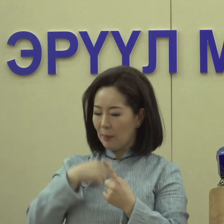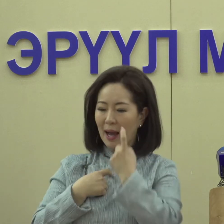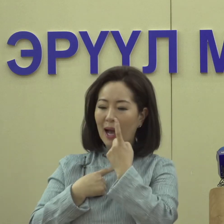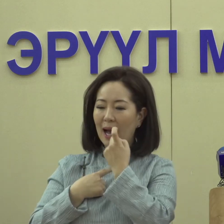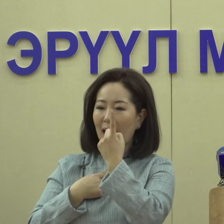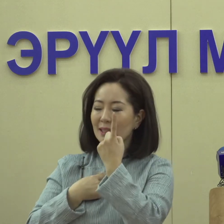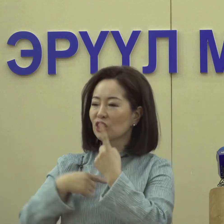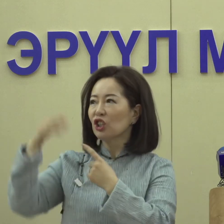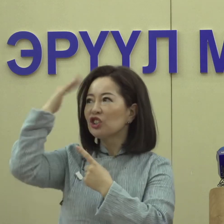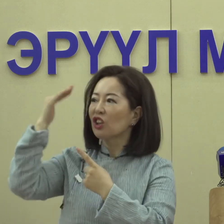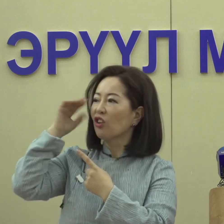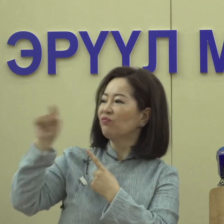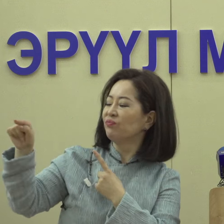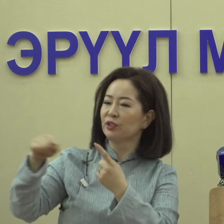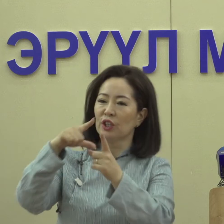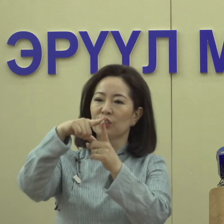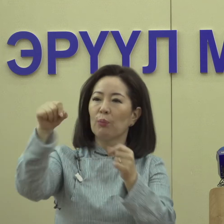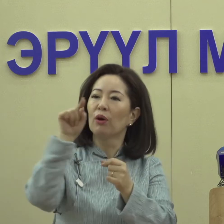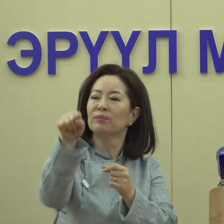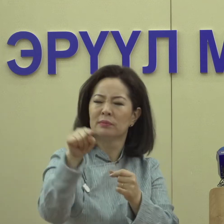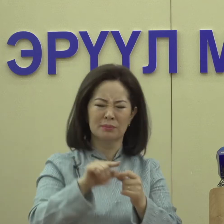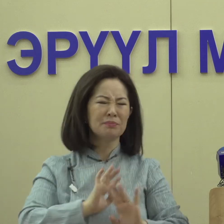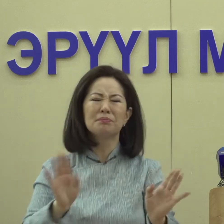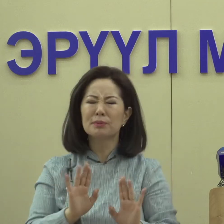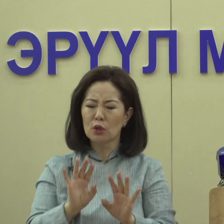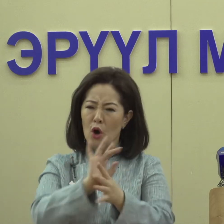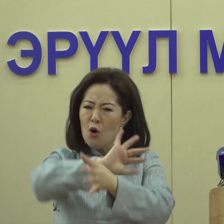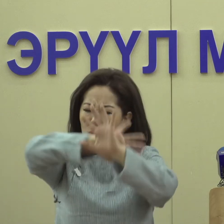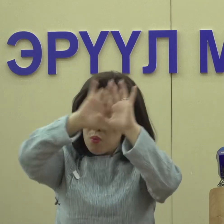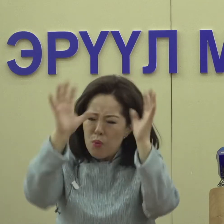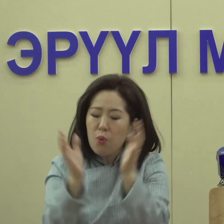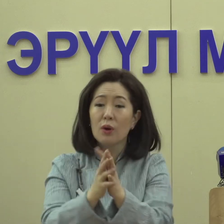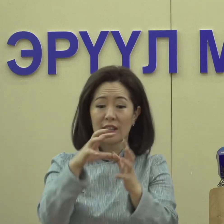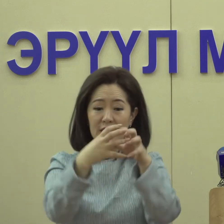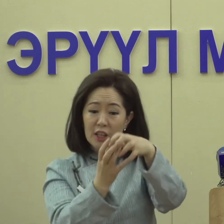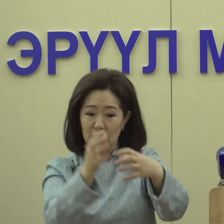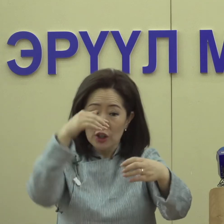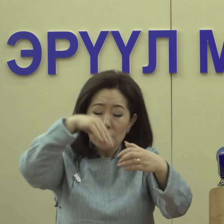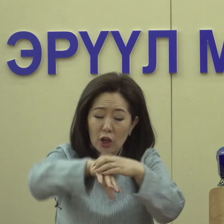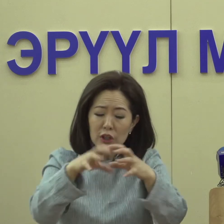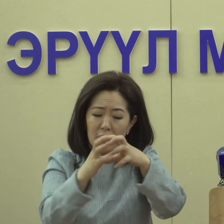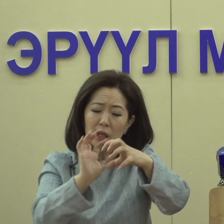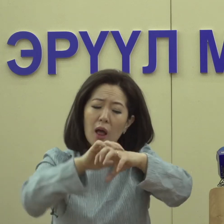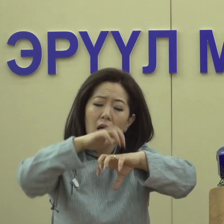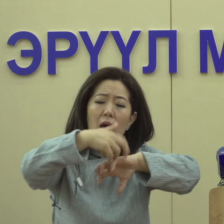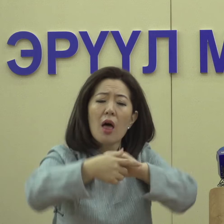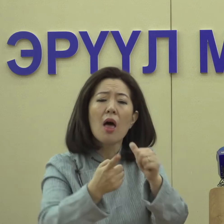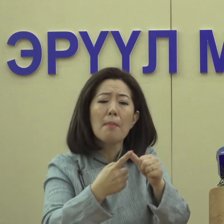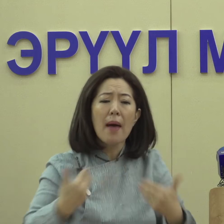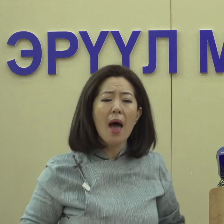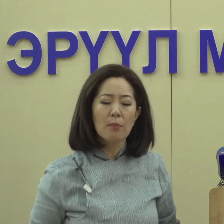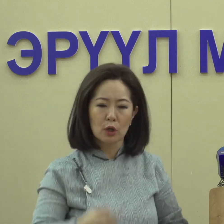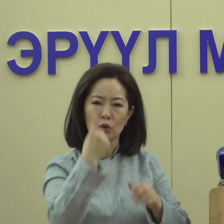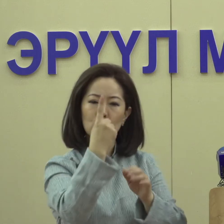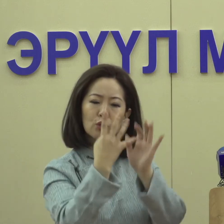хятад байгаа иргэдийн асуудал биш. Ерөөсөө дэлхийд даяар байгаа 190 гаруй мянган монгол иргэдийн аюулгүй байдалд бүхэл элчин сайдын